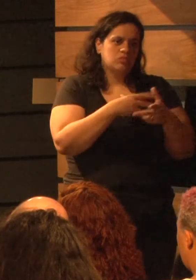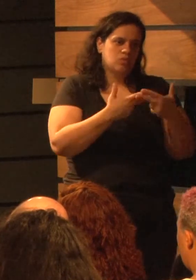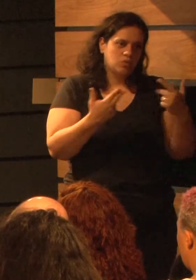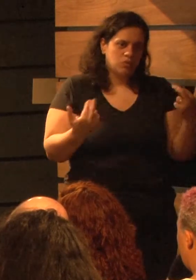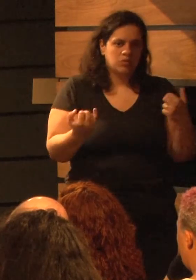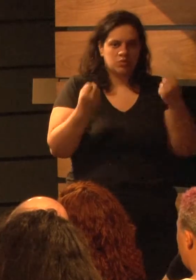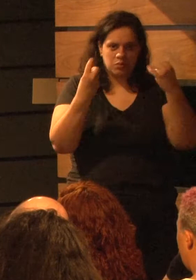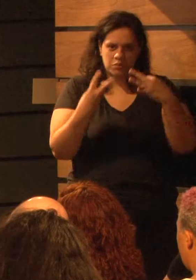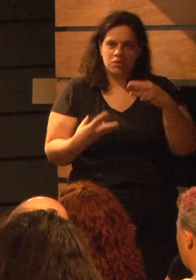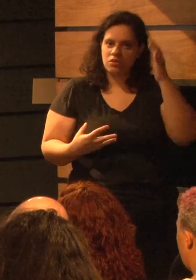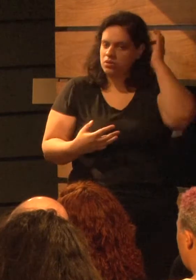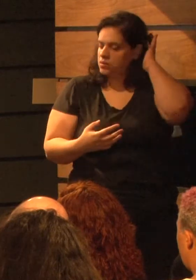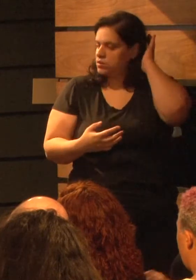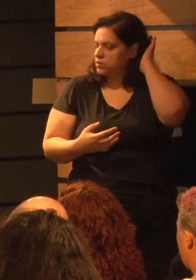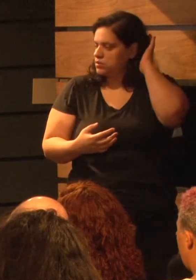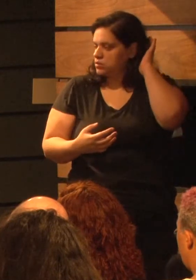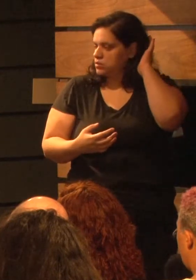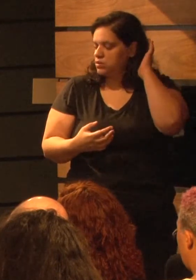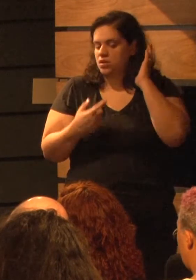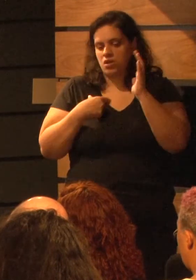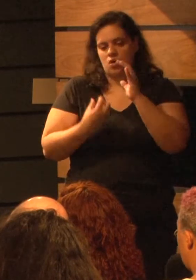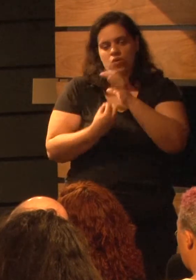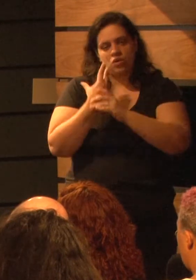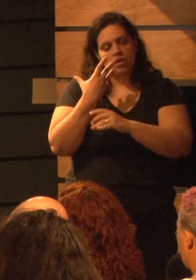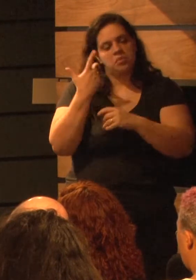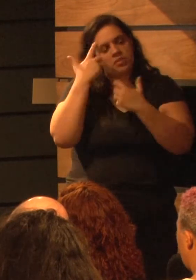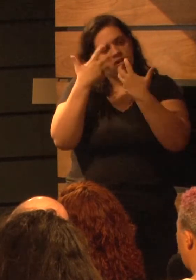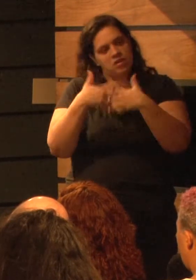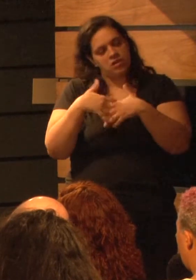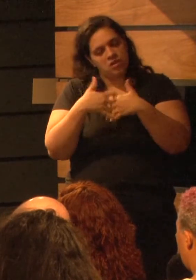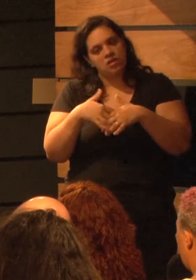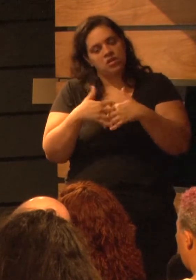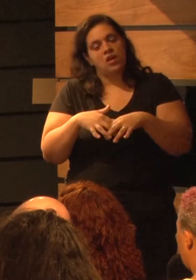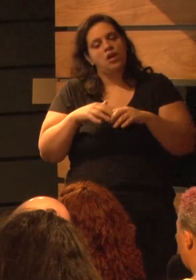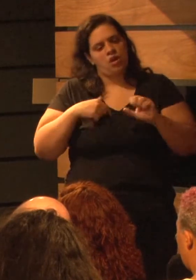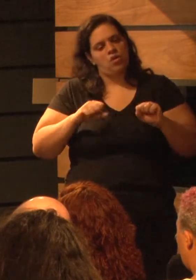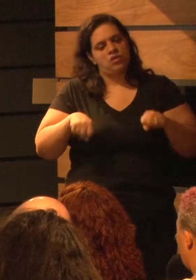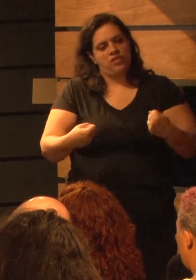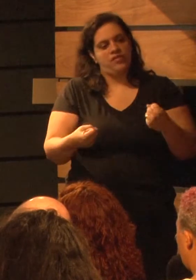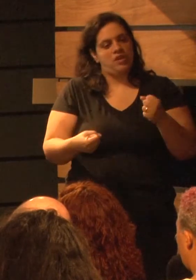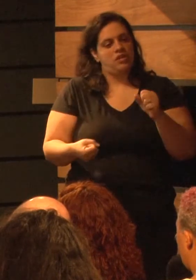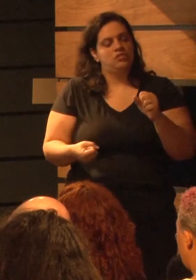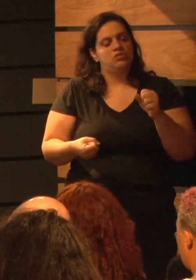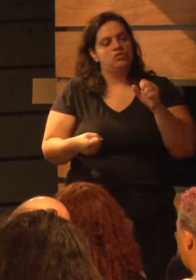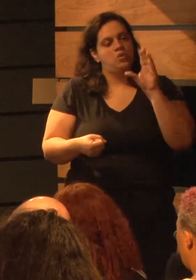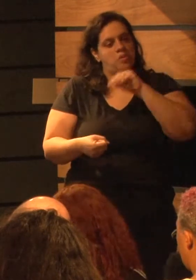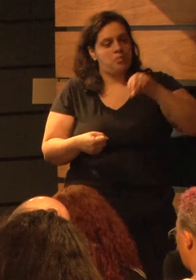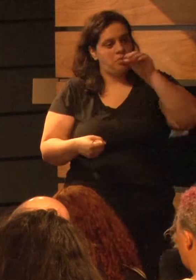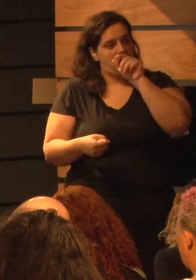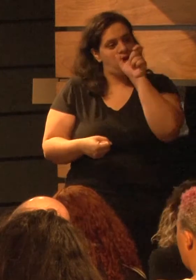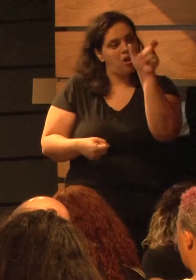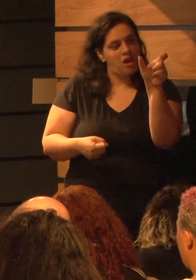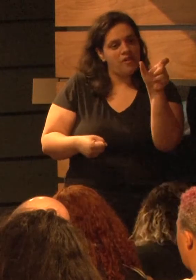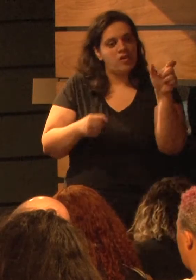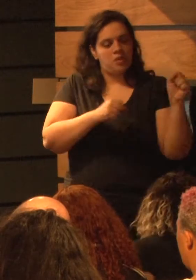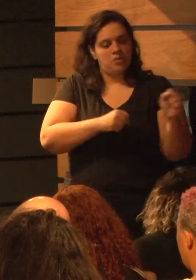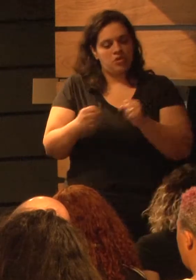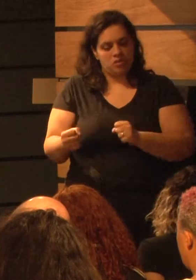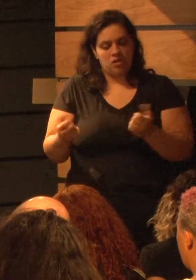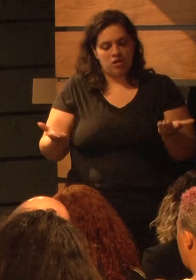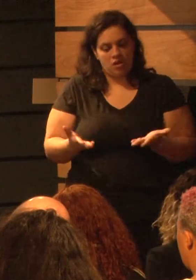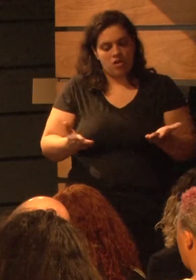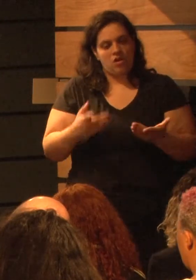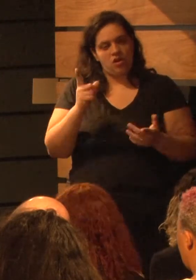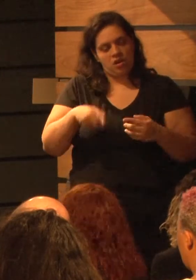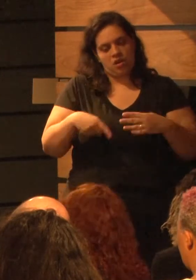pensar. Então, eu criei para pensar. Eu defendo a palavra como um lugar de potência na cena contemporânea, um lugar